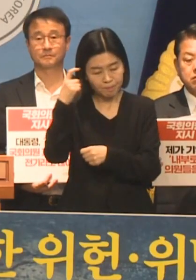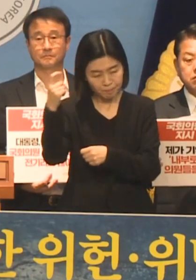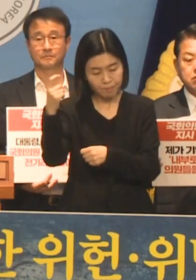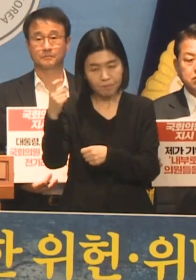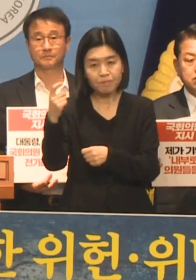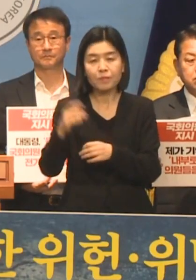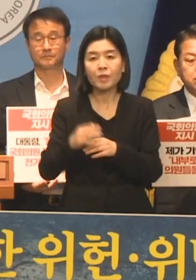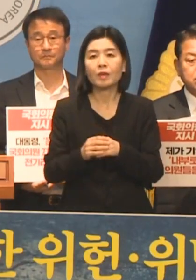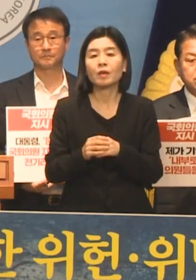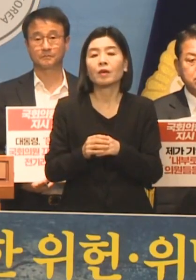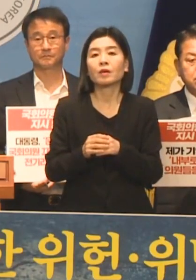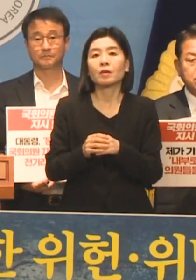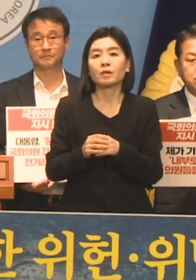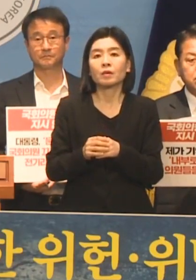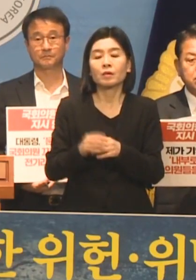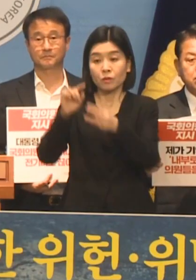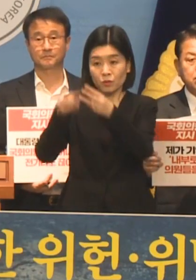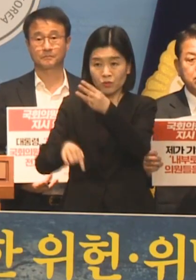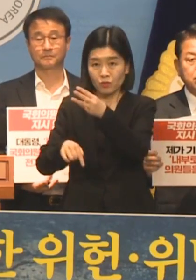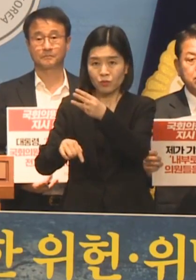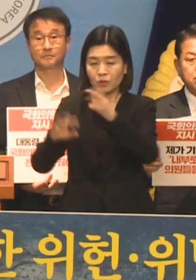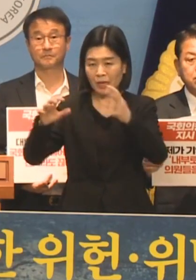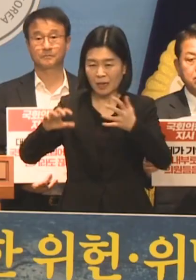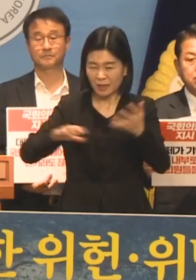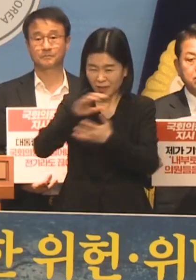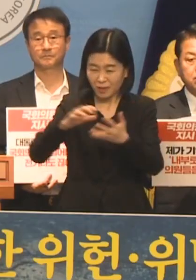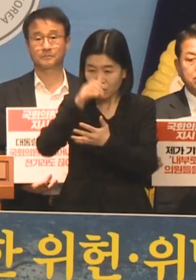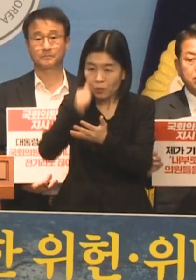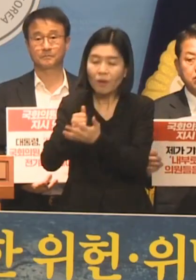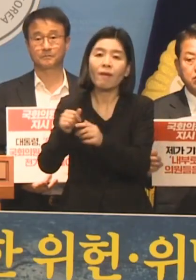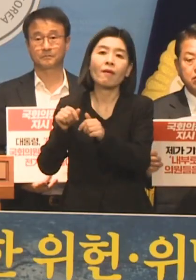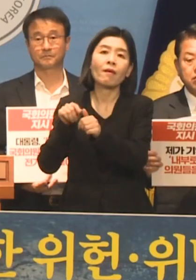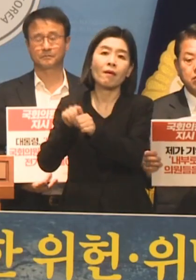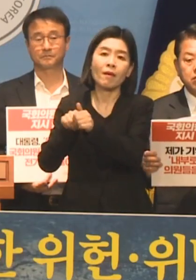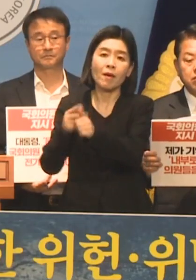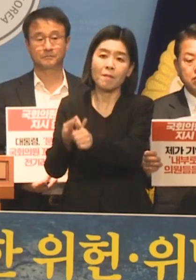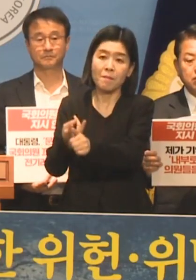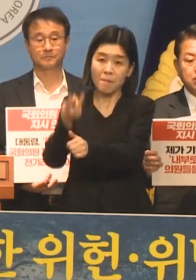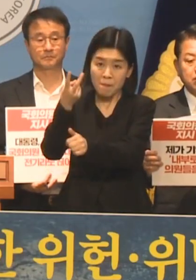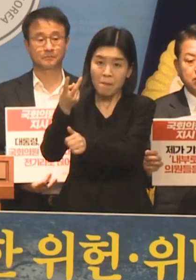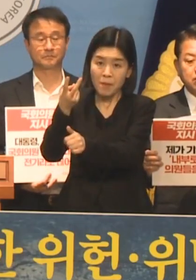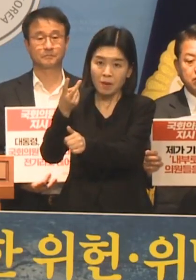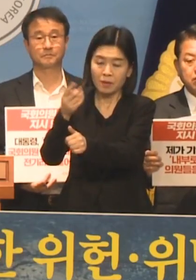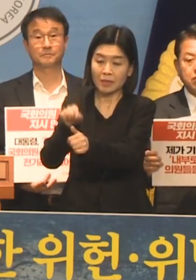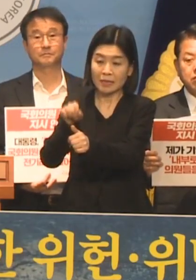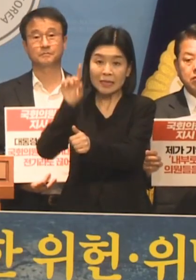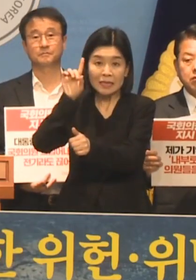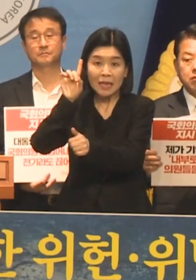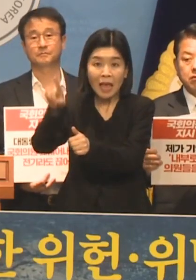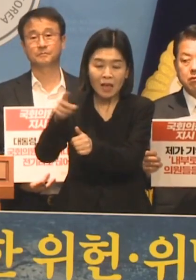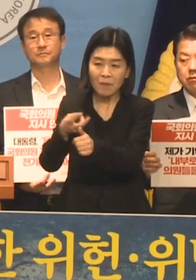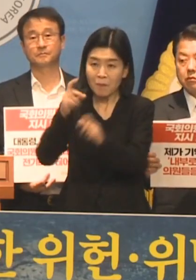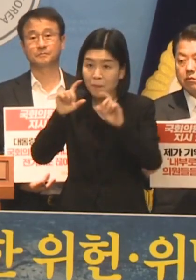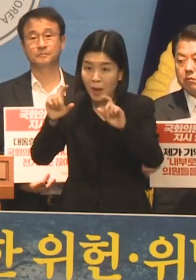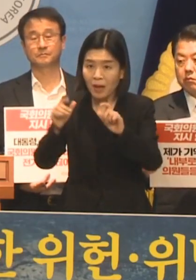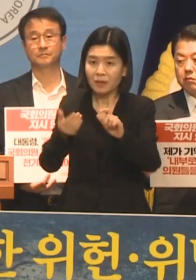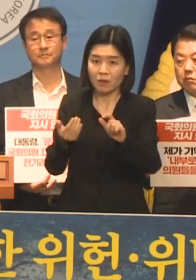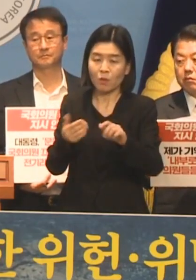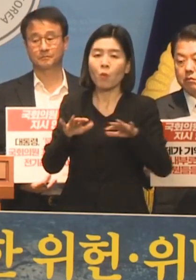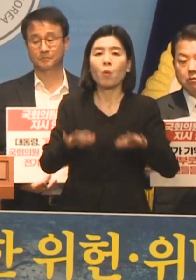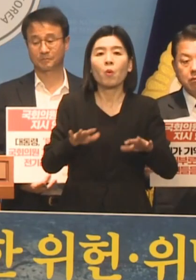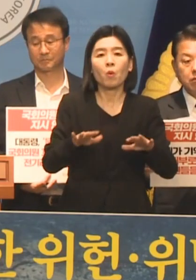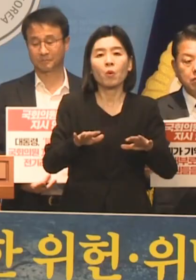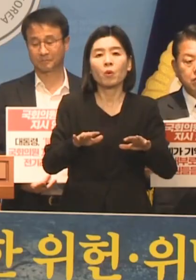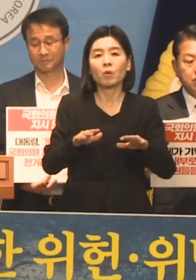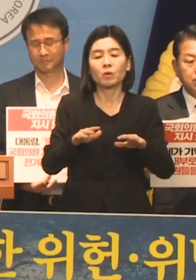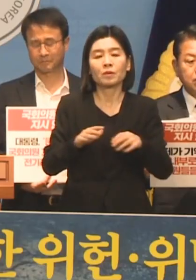내란 우두머리에 대한 파면 선고를 하루 앞두고 77주년 제주 4.3이